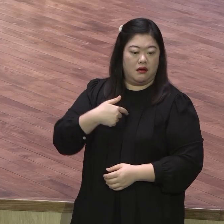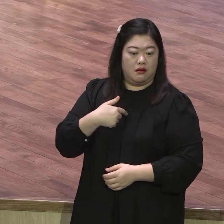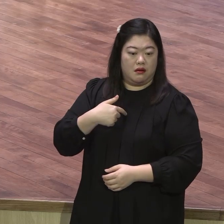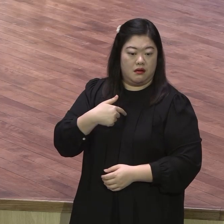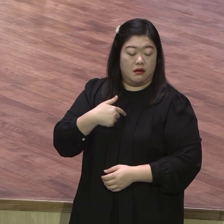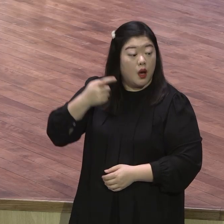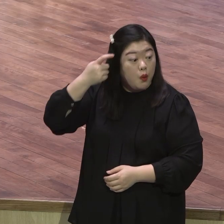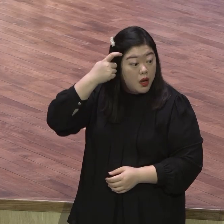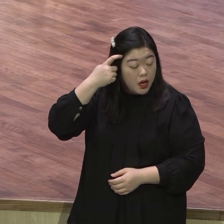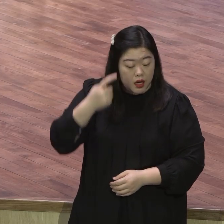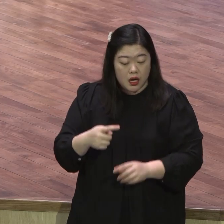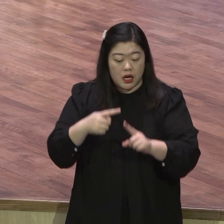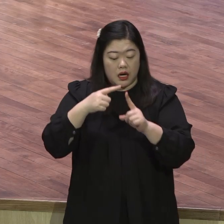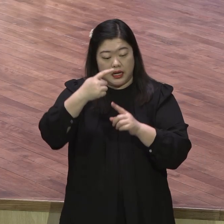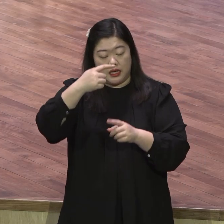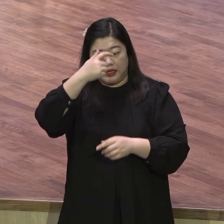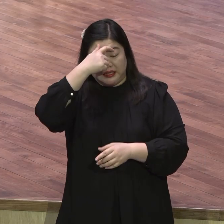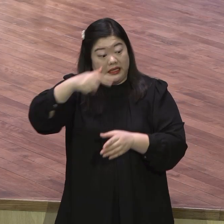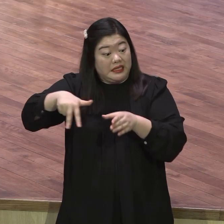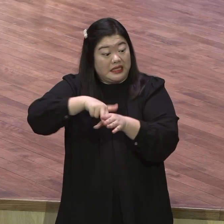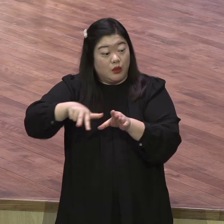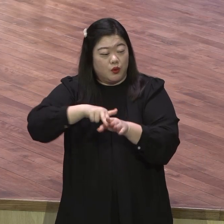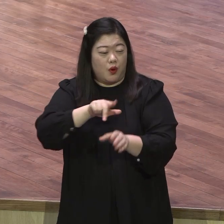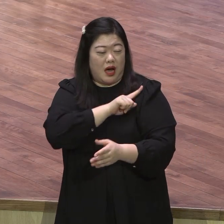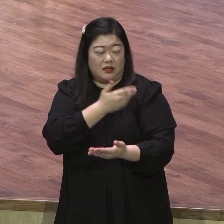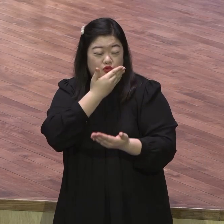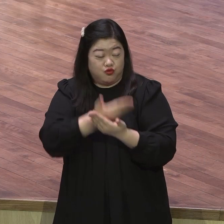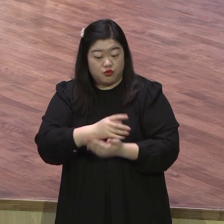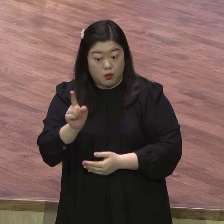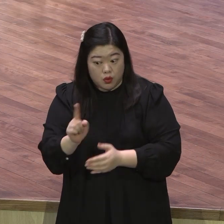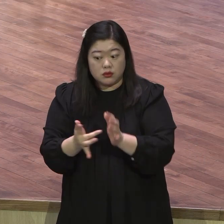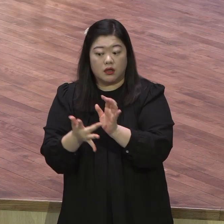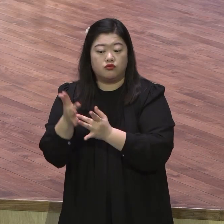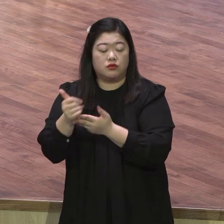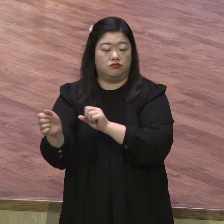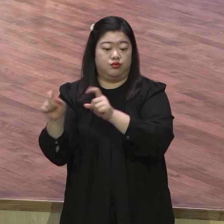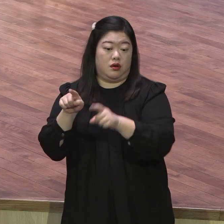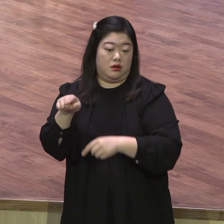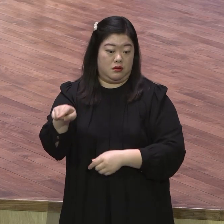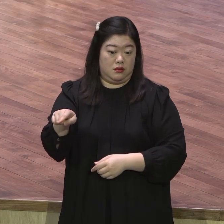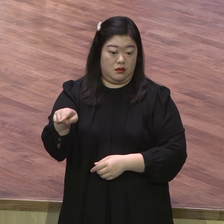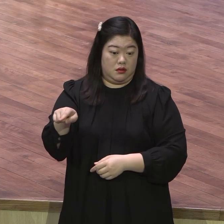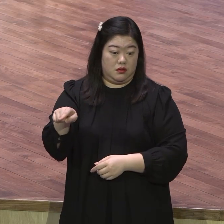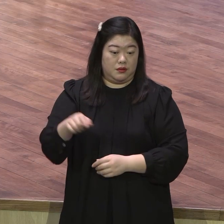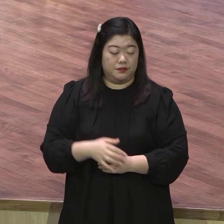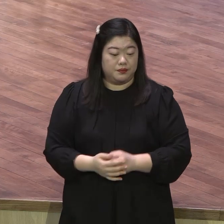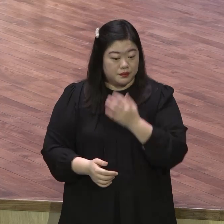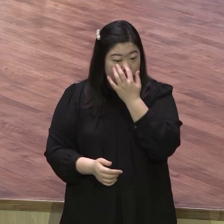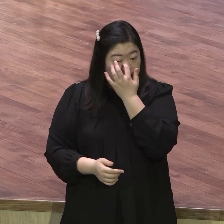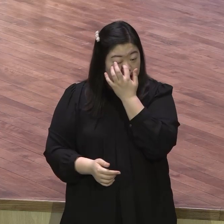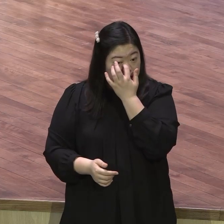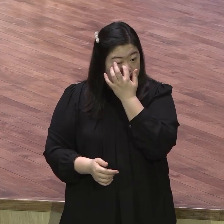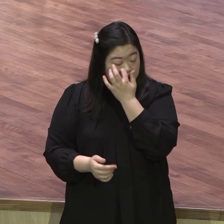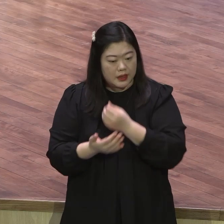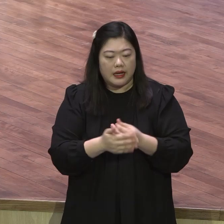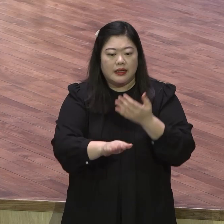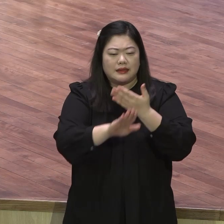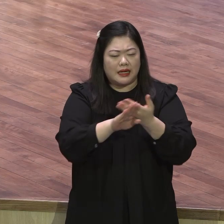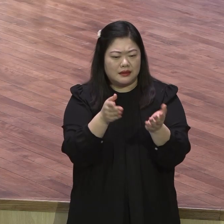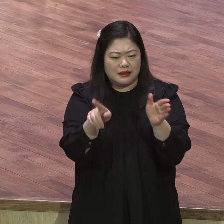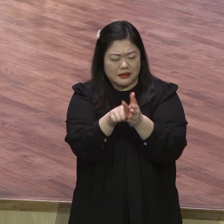핵심은 예수 부활이기 때문이다. 그런데 부활을 공격했을 것이다. 한 신학자는 부활중요성이 되어서